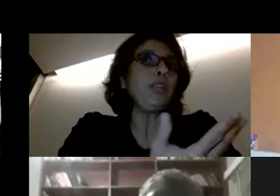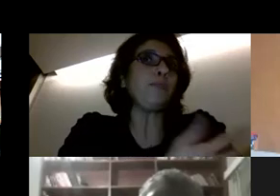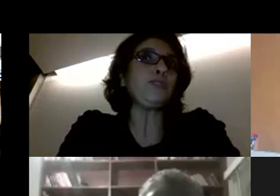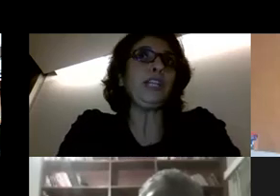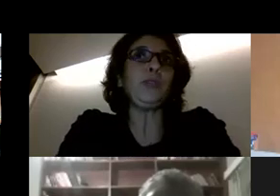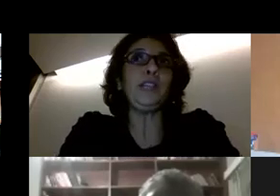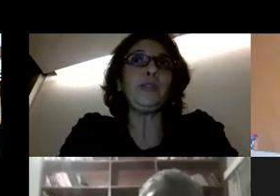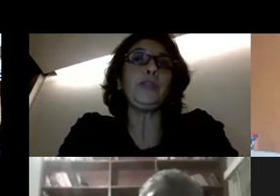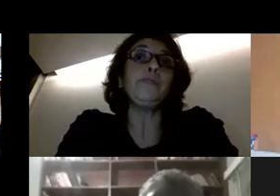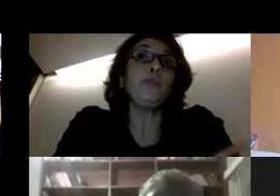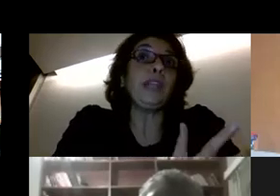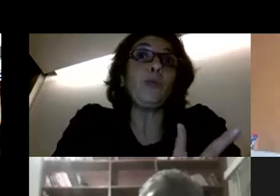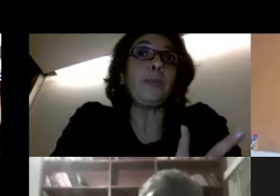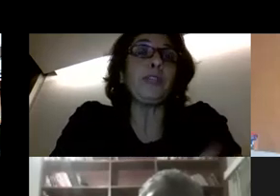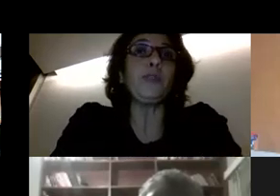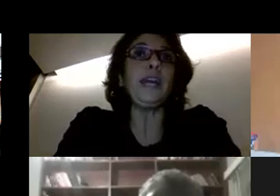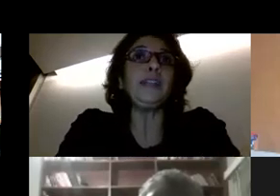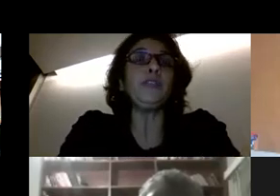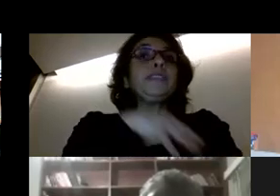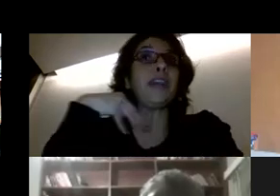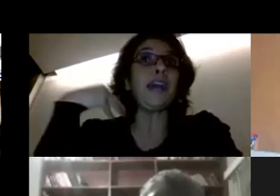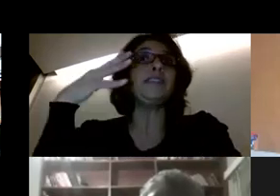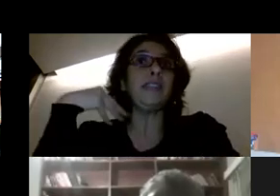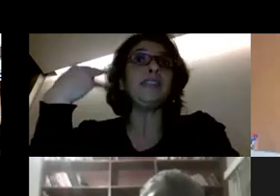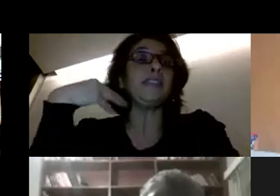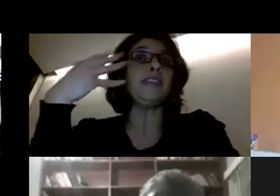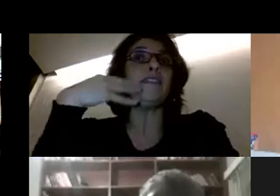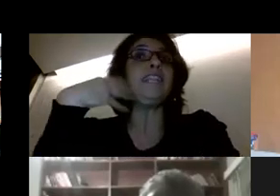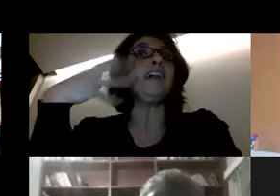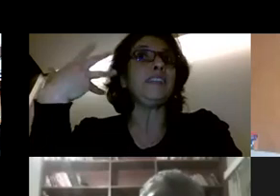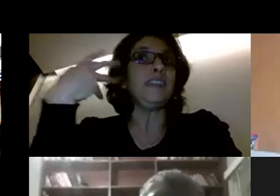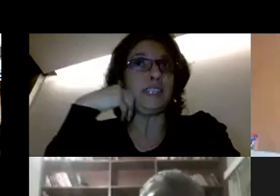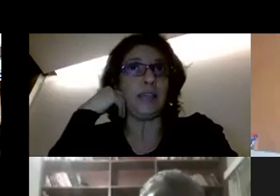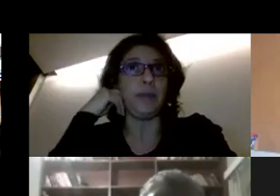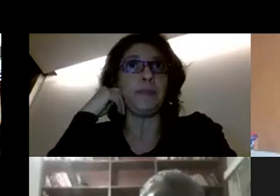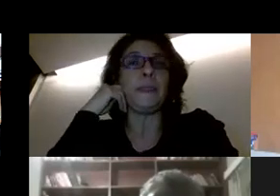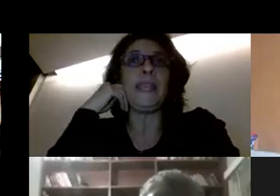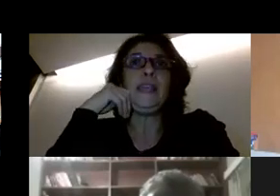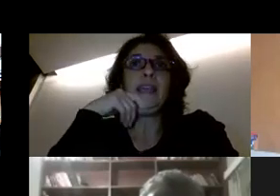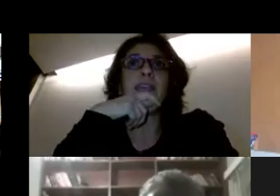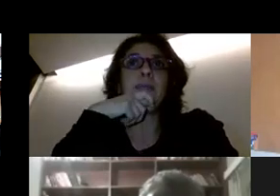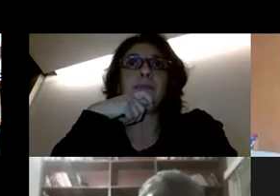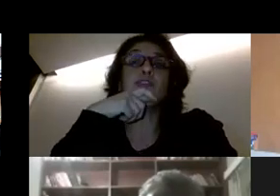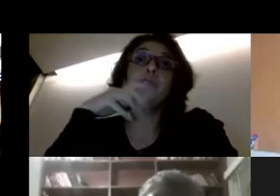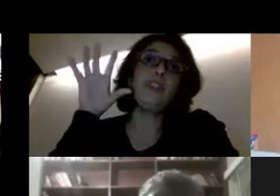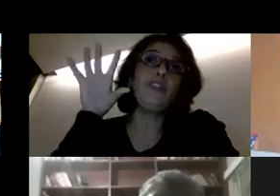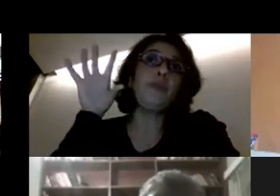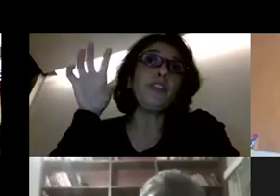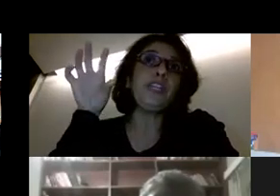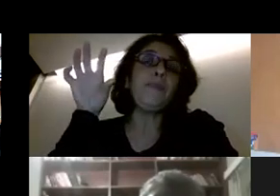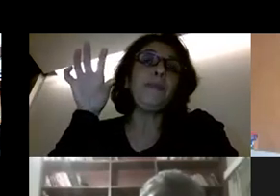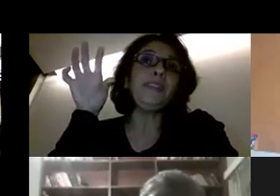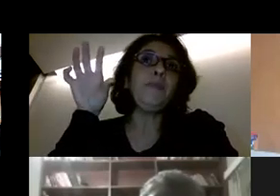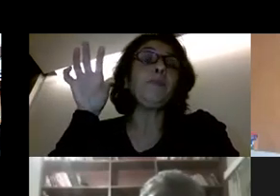inmerso en un espacio lingüístico de una lengua en particular, comienzas a tener cierta estabilidad en el sistema. Entonces, lo